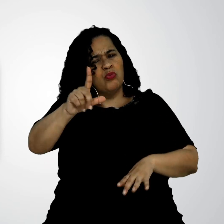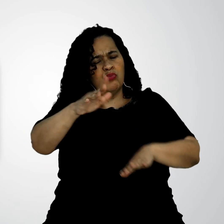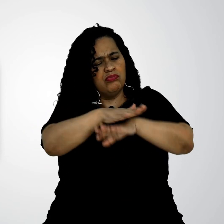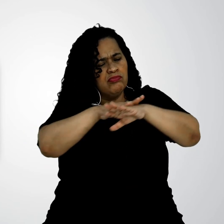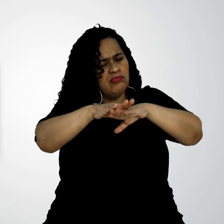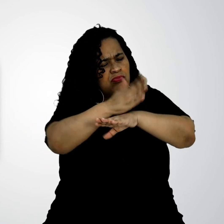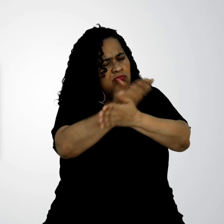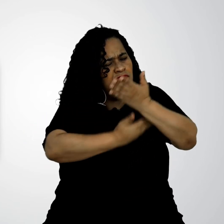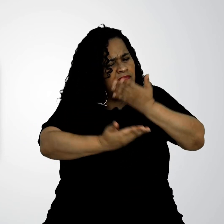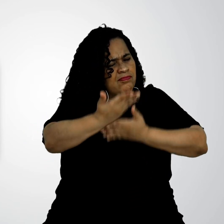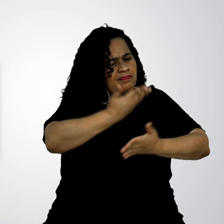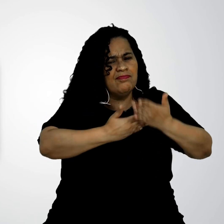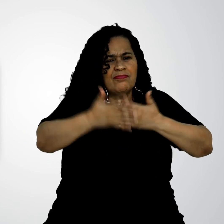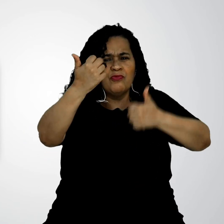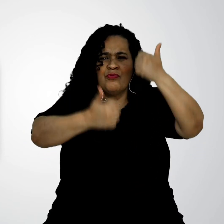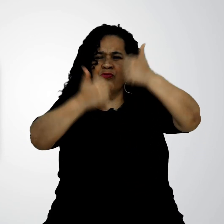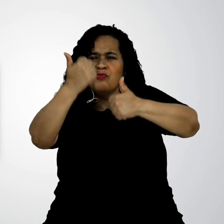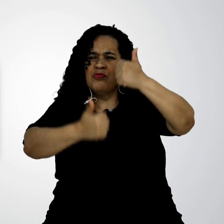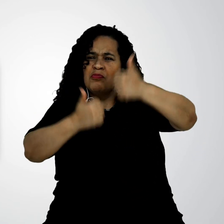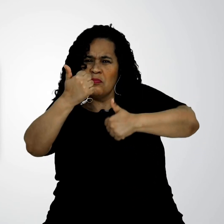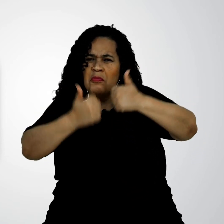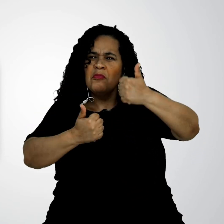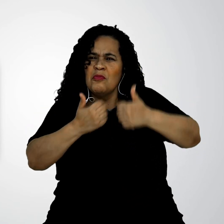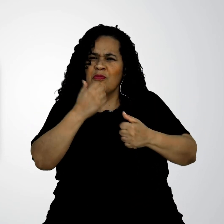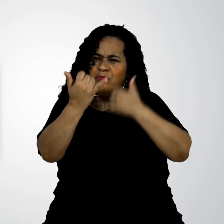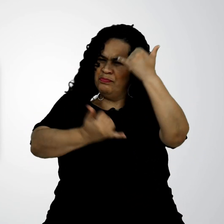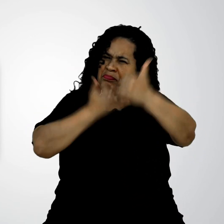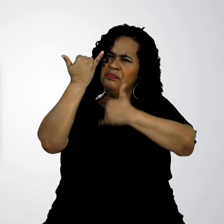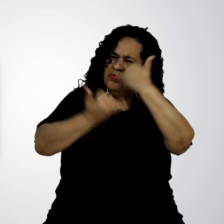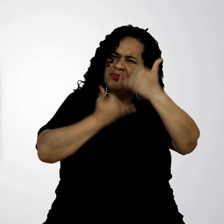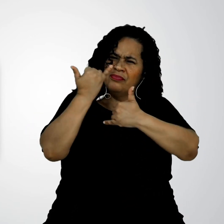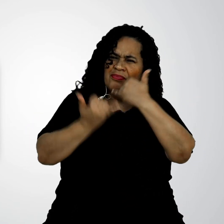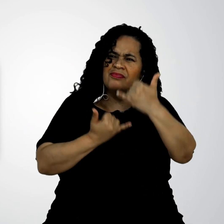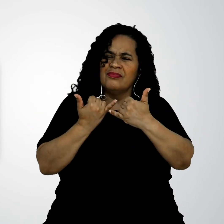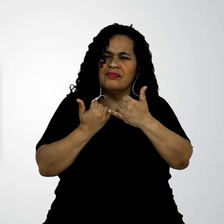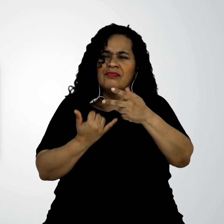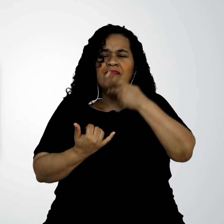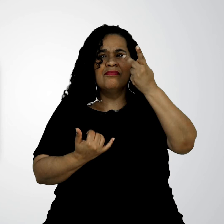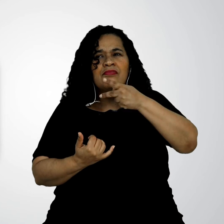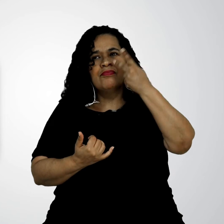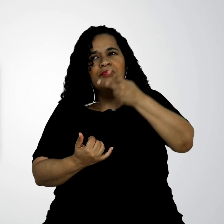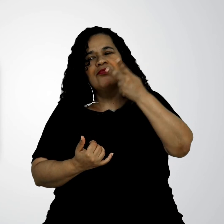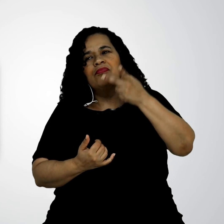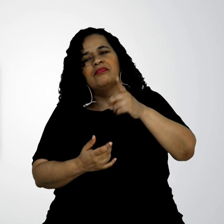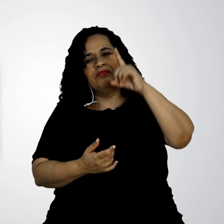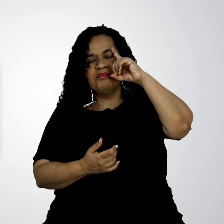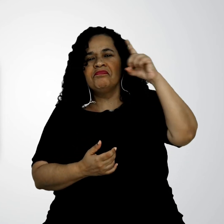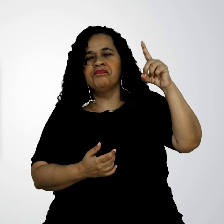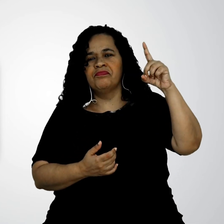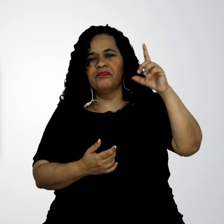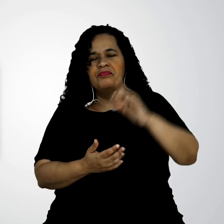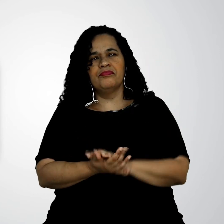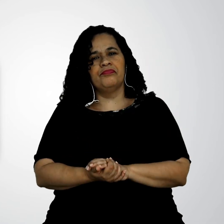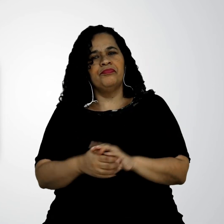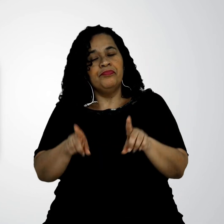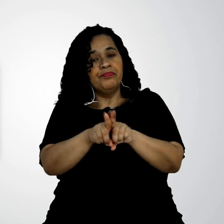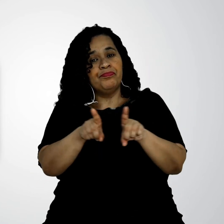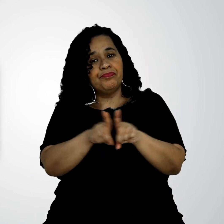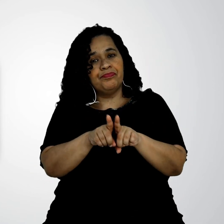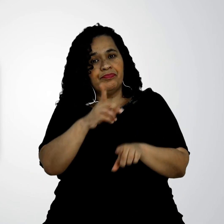ensinar, de jogar bola. Esses dias eu falei a respeito de educação de filhos, e também lendo um especialista na